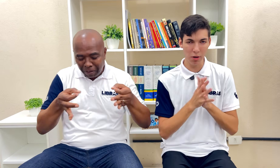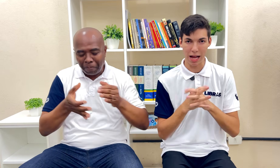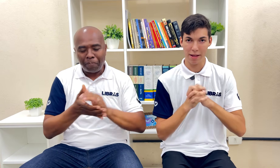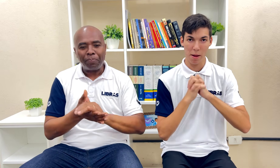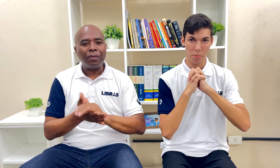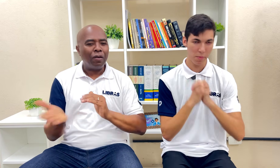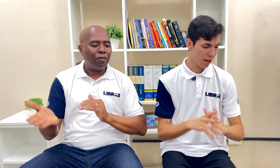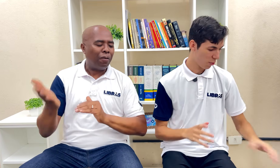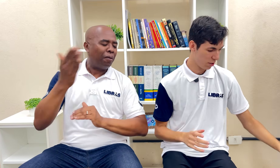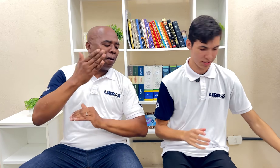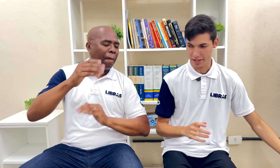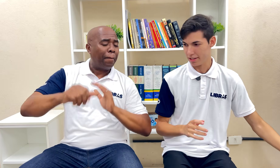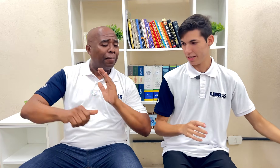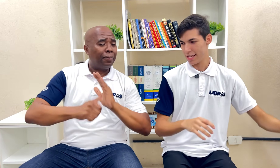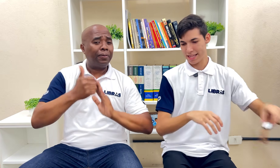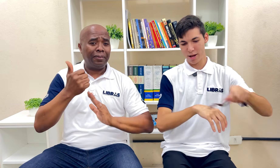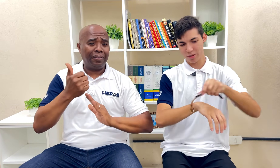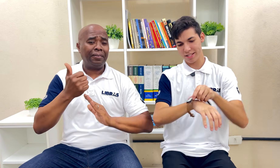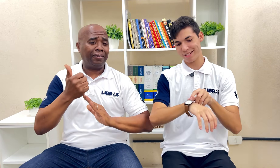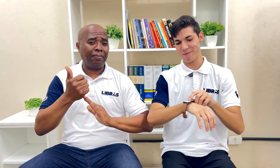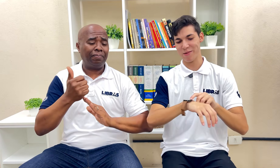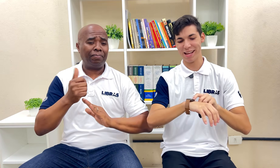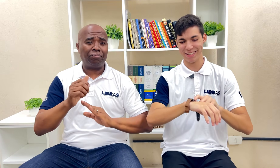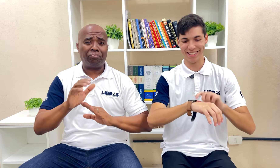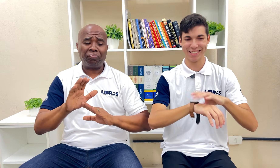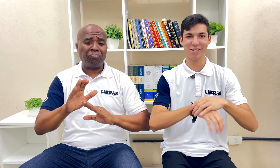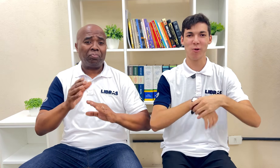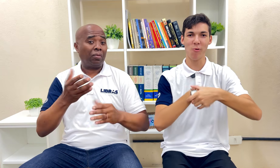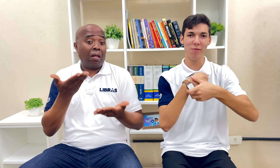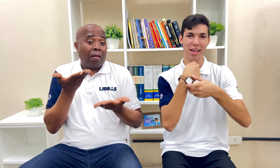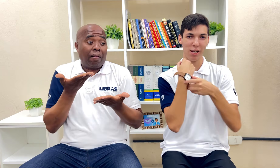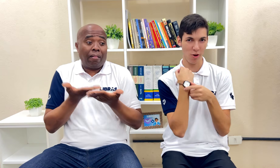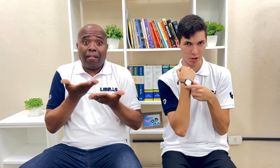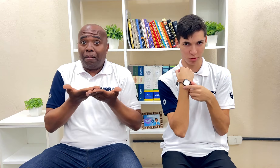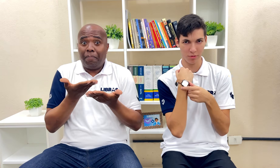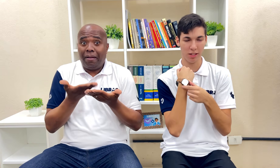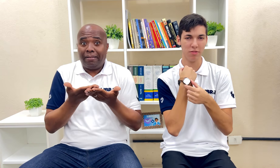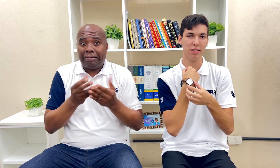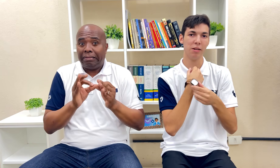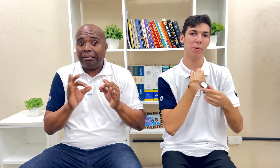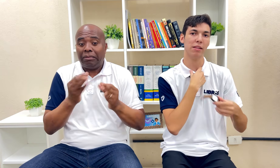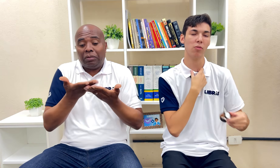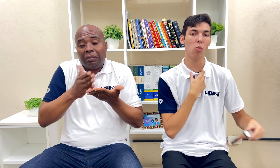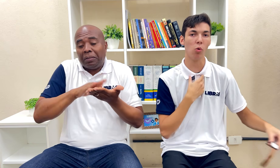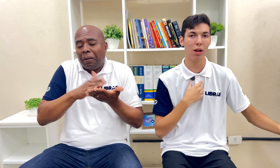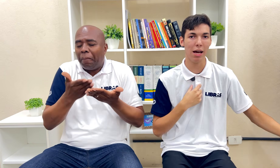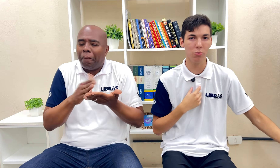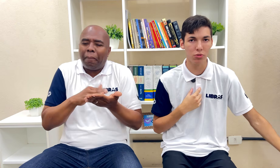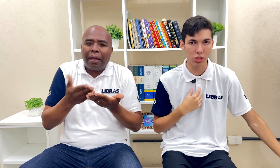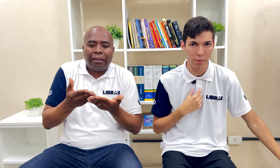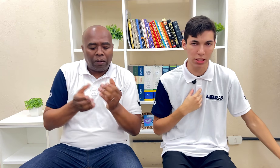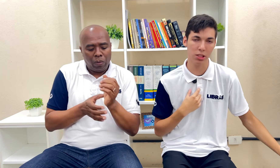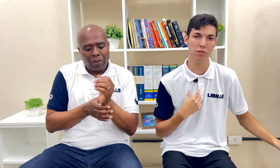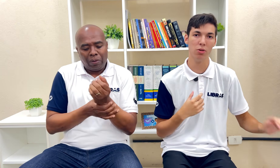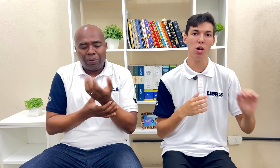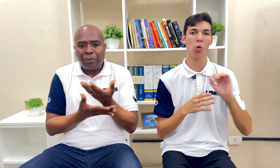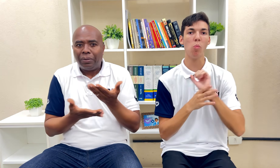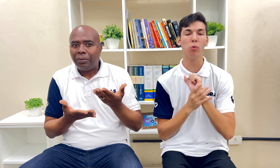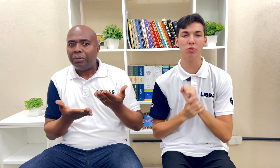lá. Primeira coisa, não se interpreta com relógio, não se interpreta com colar muito chamativo, com